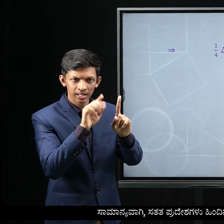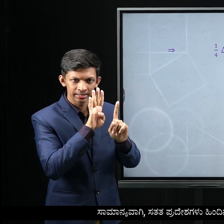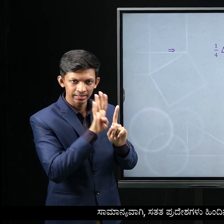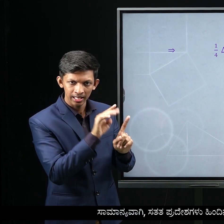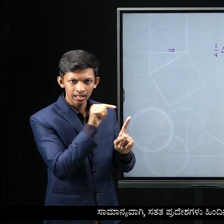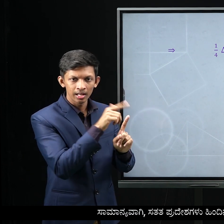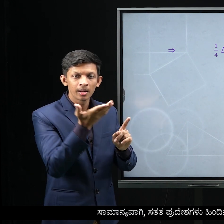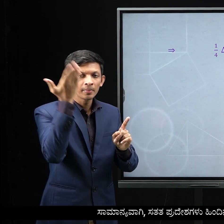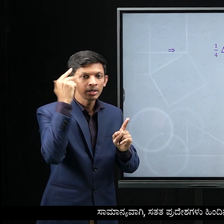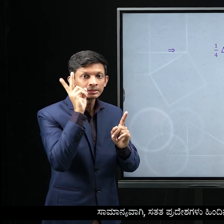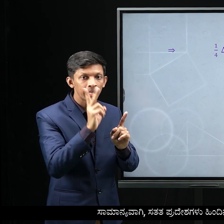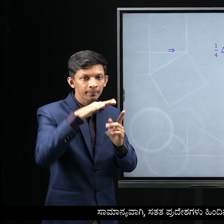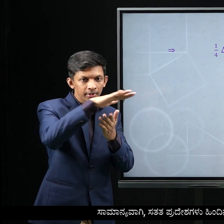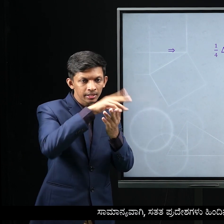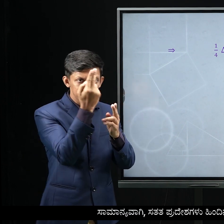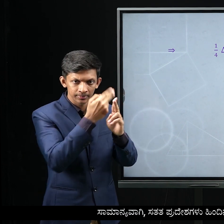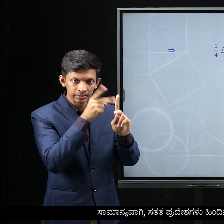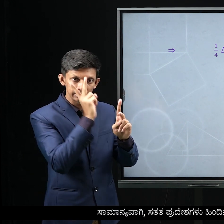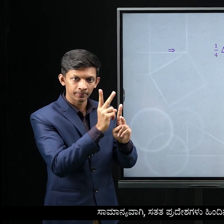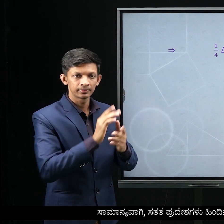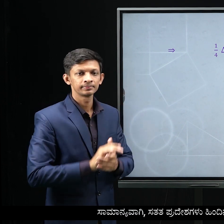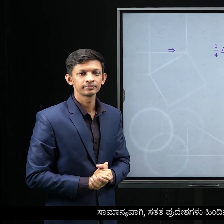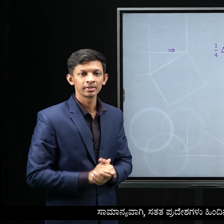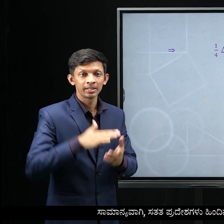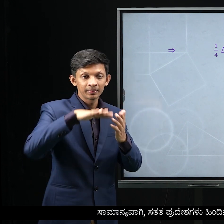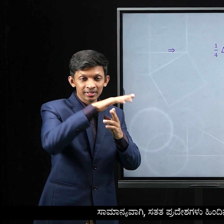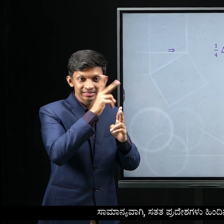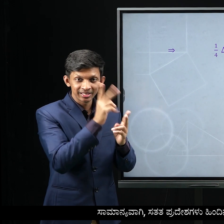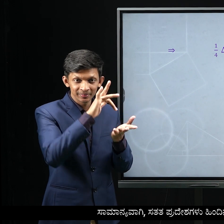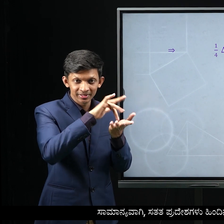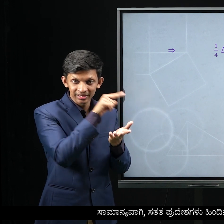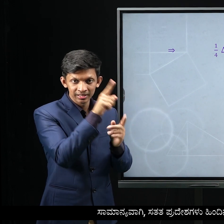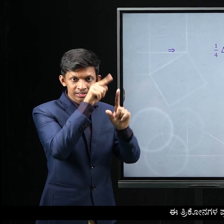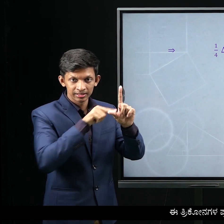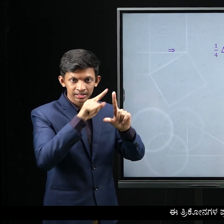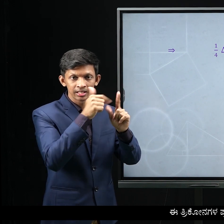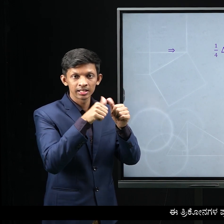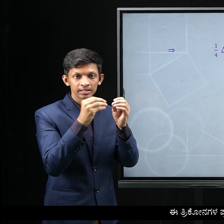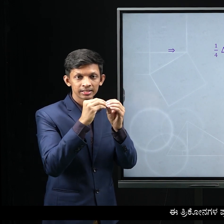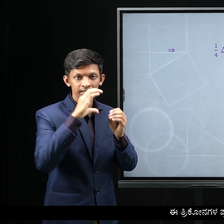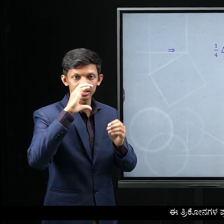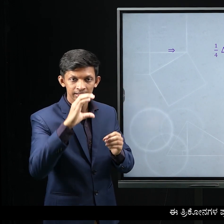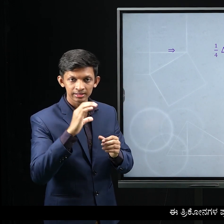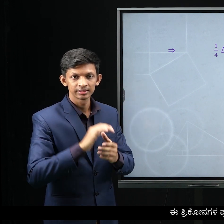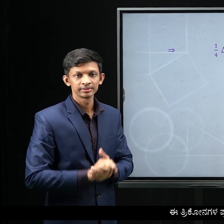ಸಾಮಾನ್ಯವಾಗಿ ಸತತ ಪ್ರದೇಶಗಳು ಹಿಂದಿನ ಪ್ರದೇಶಗಳ 4ನೇ ಒಂದು ಭಾಗವಾಗಿದೆ. ಈ ತ್ರಿಕೋನಗಳ ಪ್ರದೇಶವು ಡಿ